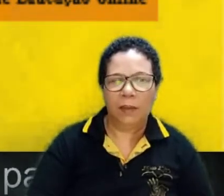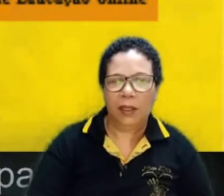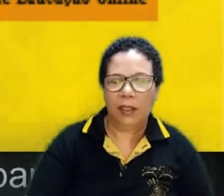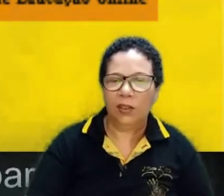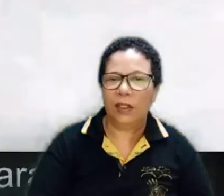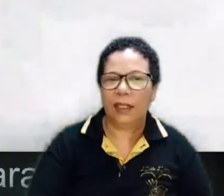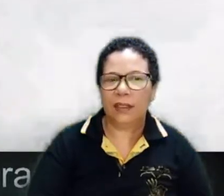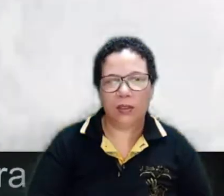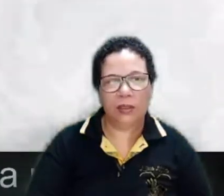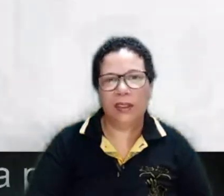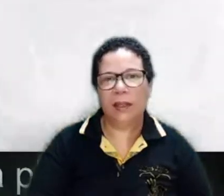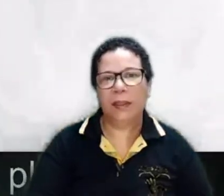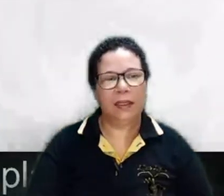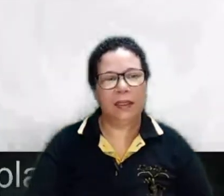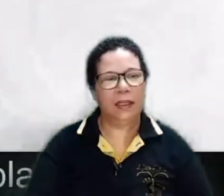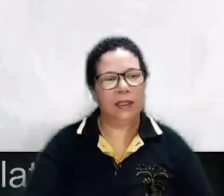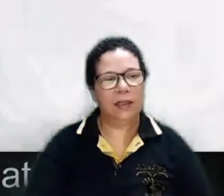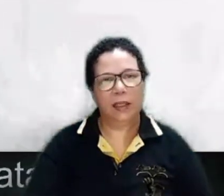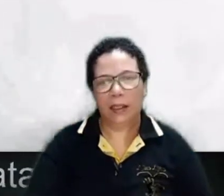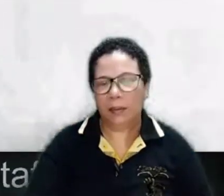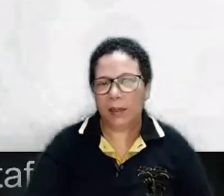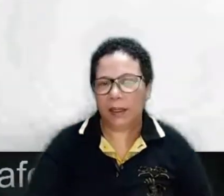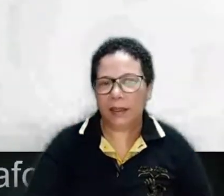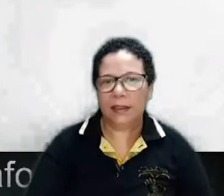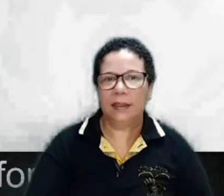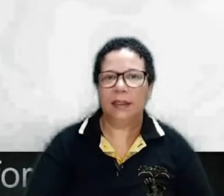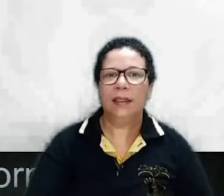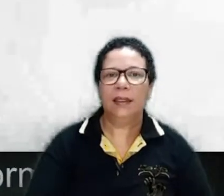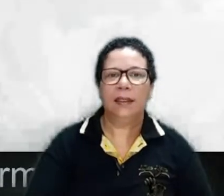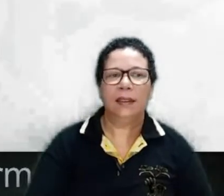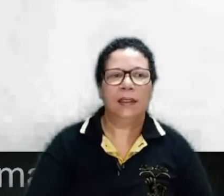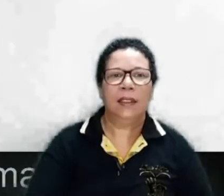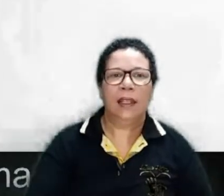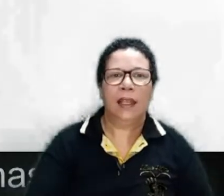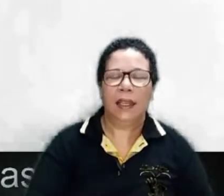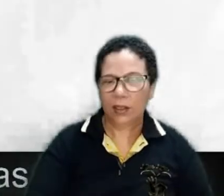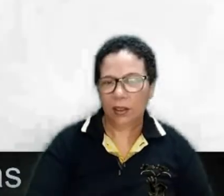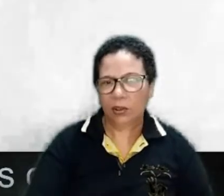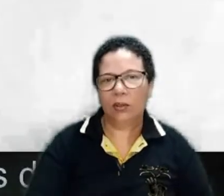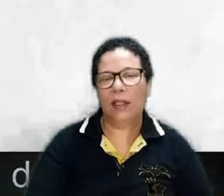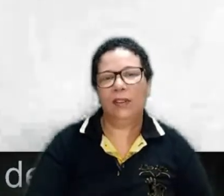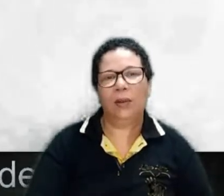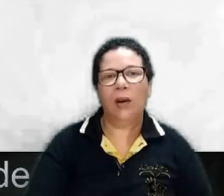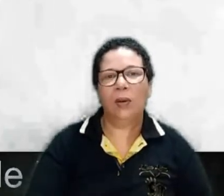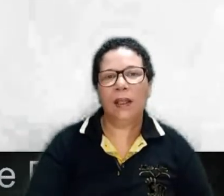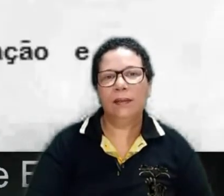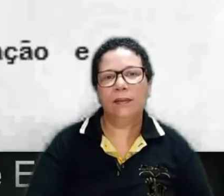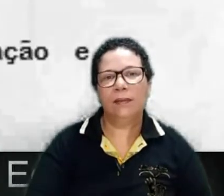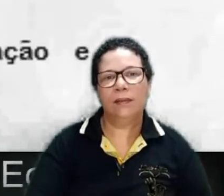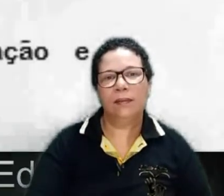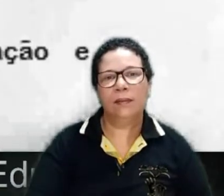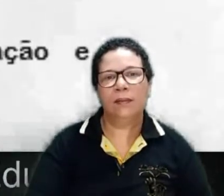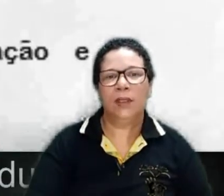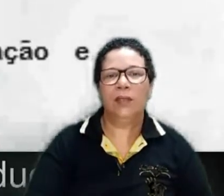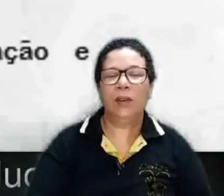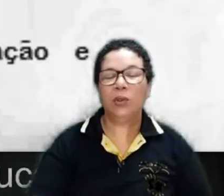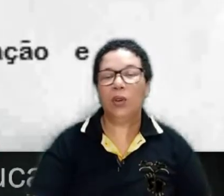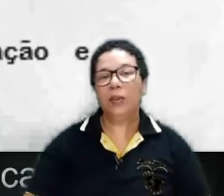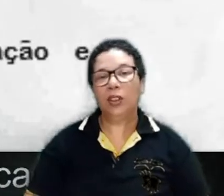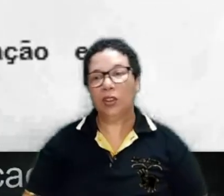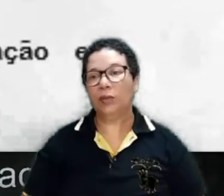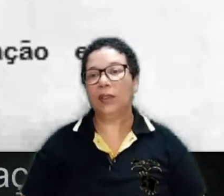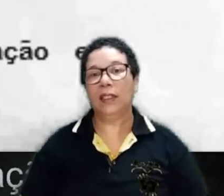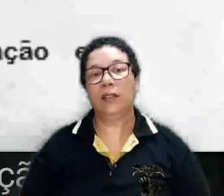Na minha identificação, eu já fiz a apresentação em Libras, né? Este é o título da videoaula. E